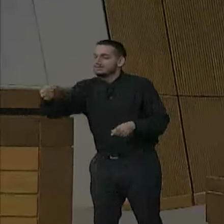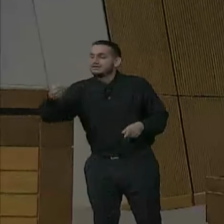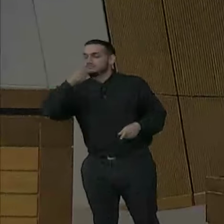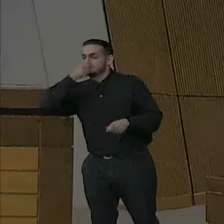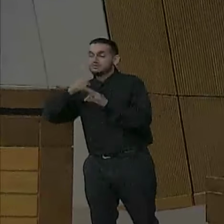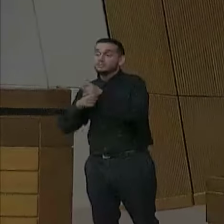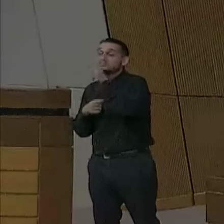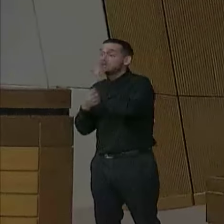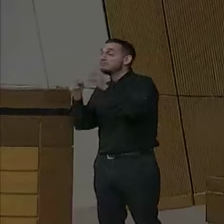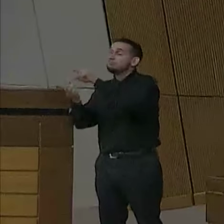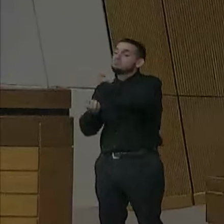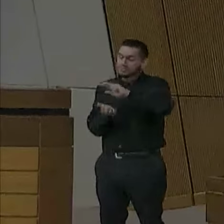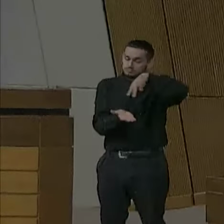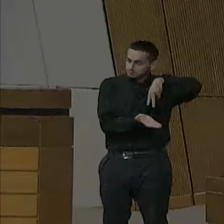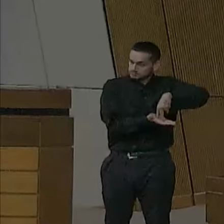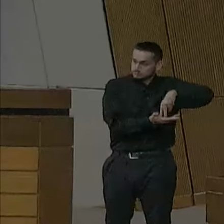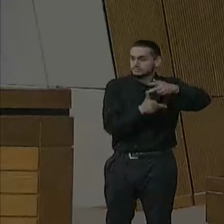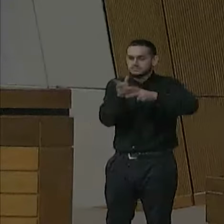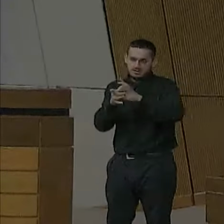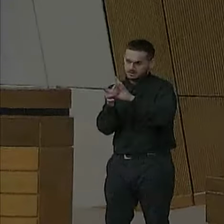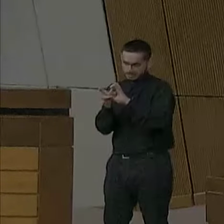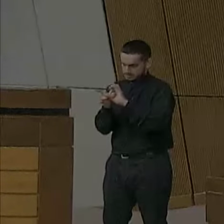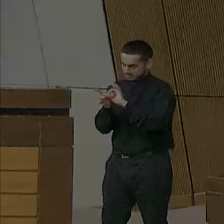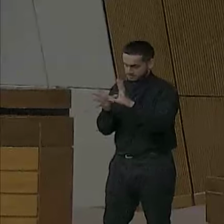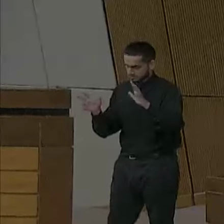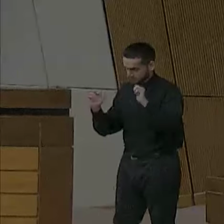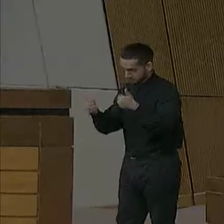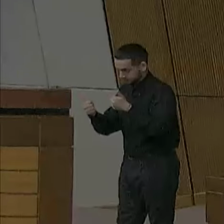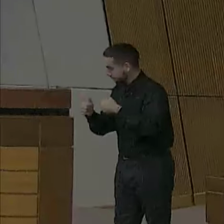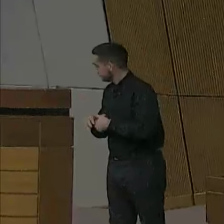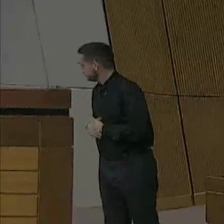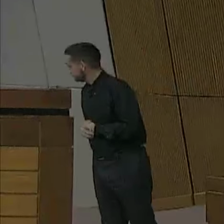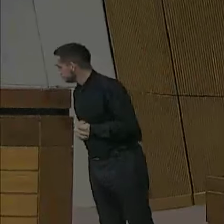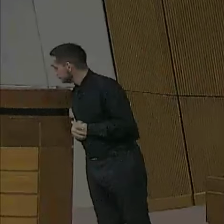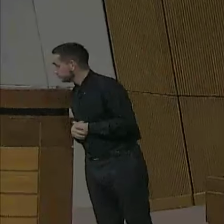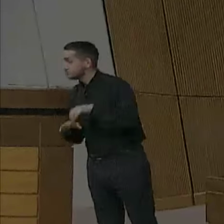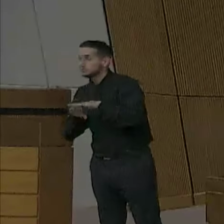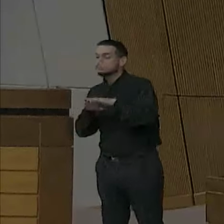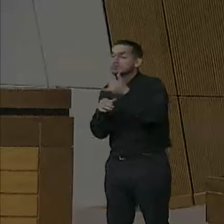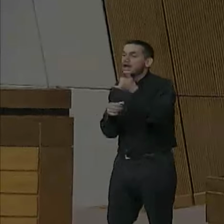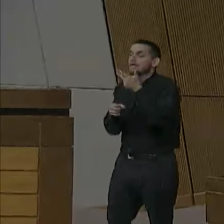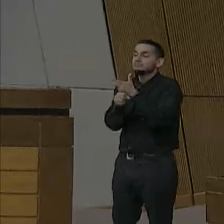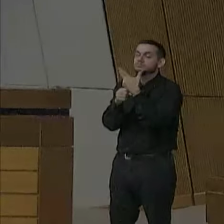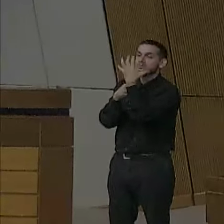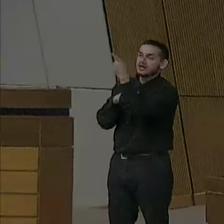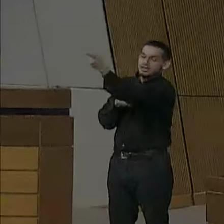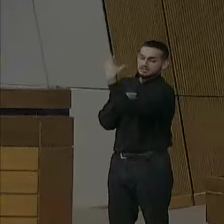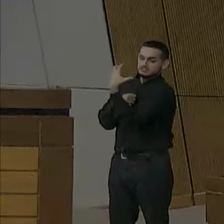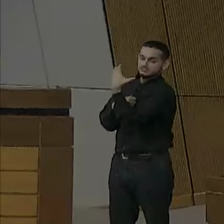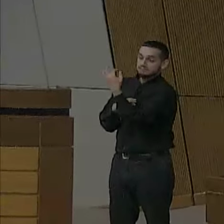si ustedes prefieren pueden pasar también al frente porque estamos haciendo una pequeña grabación y transmisión.